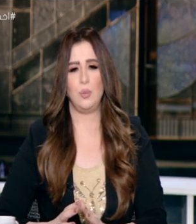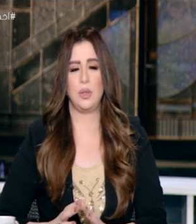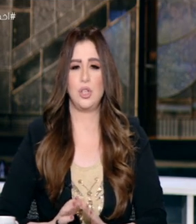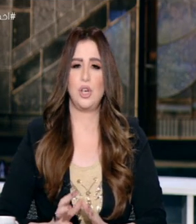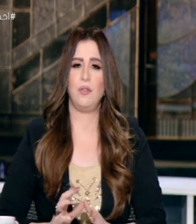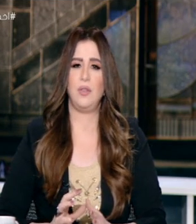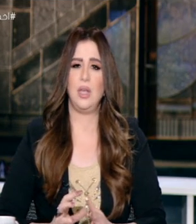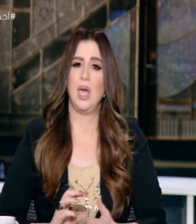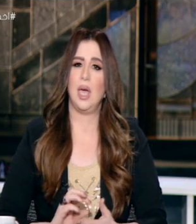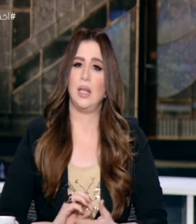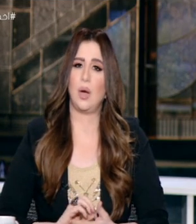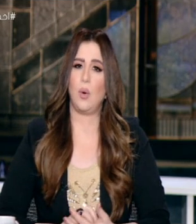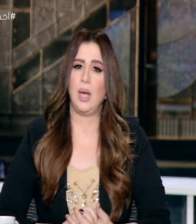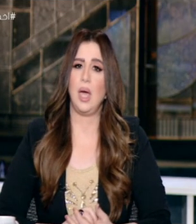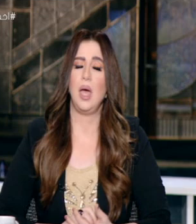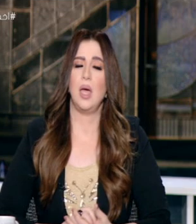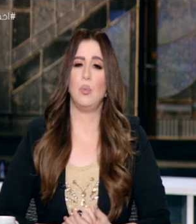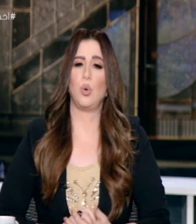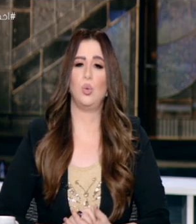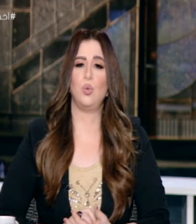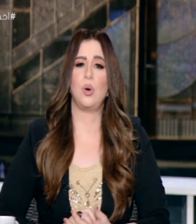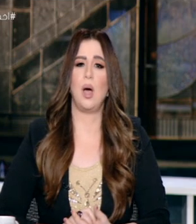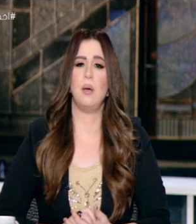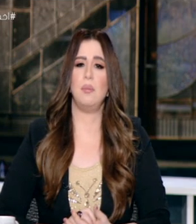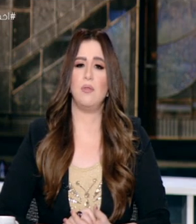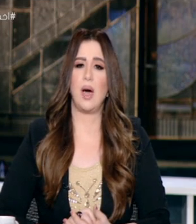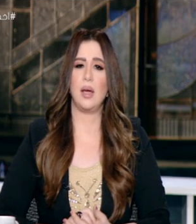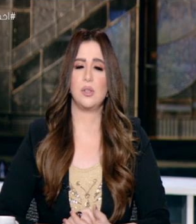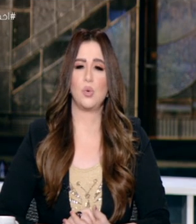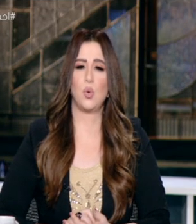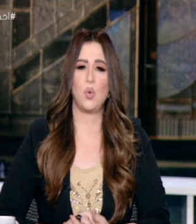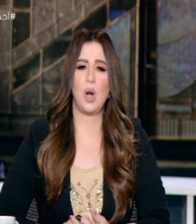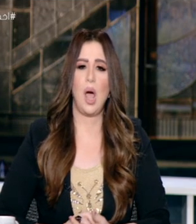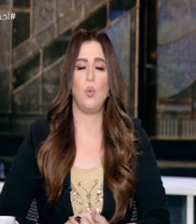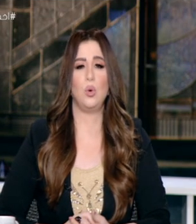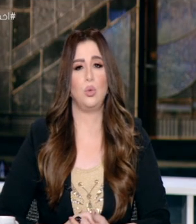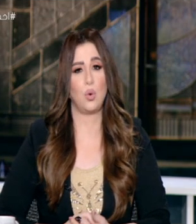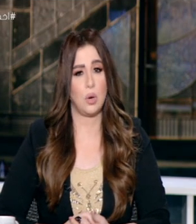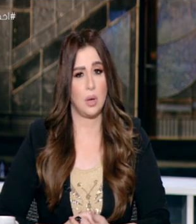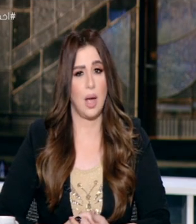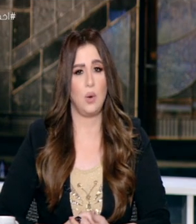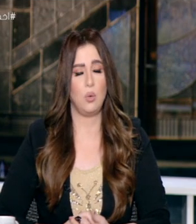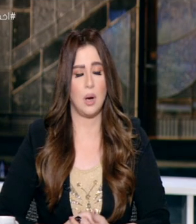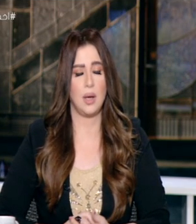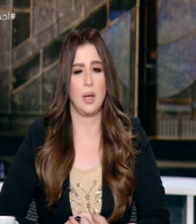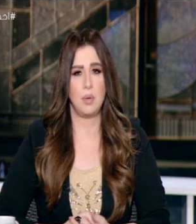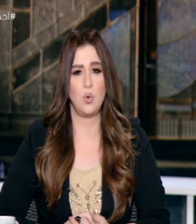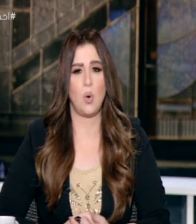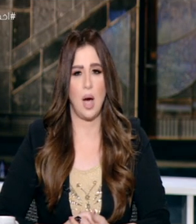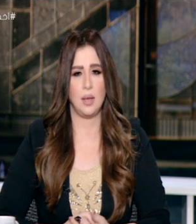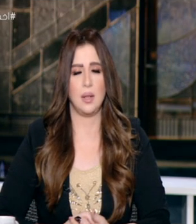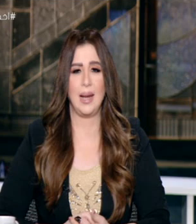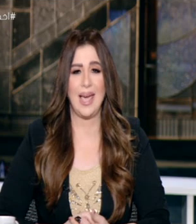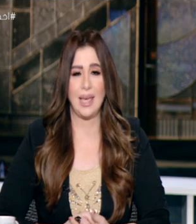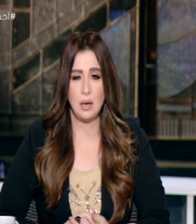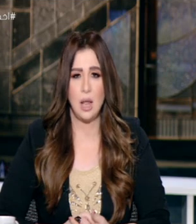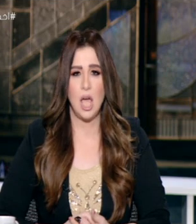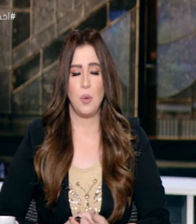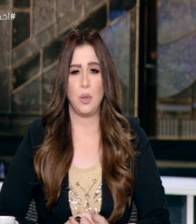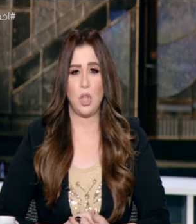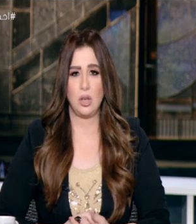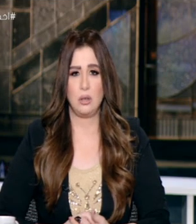فيديو بتشرح فيه التوعية بالخطورة من فيروس كورونا وطرق الوقاية منه أيضا،